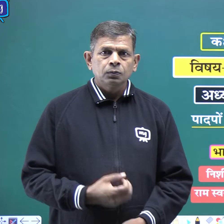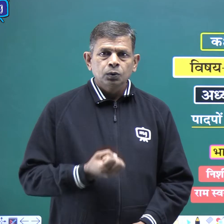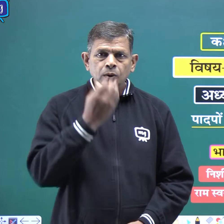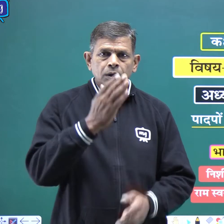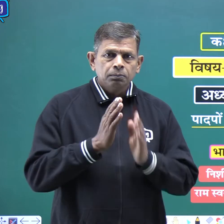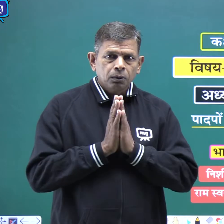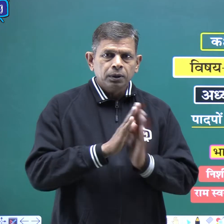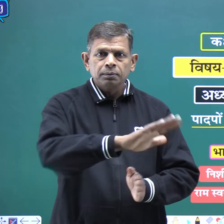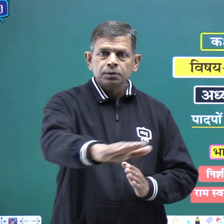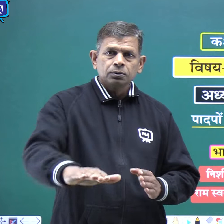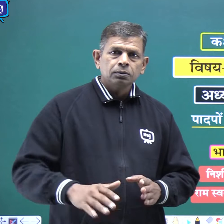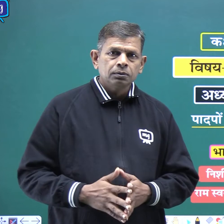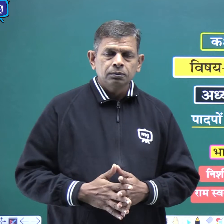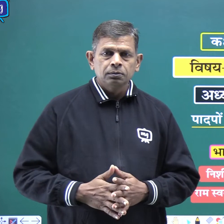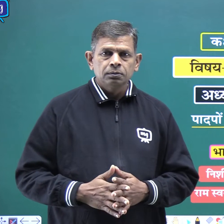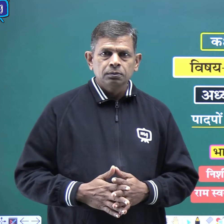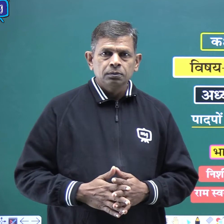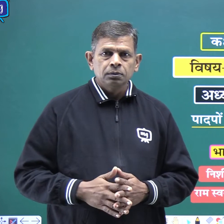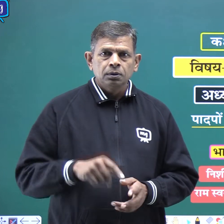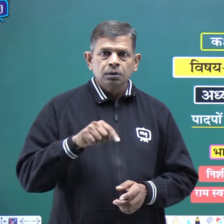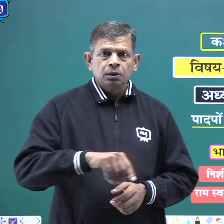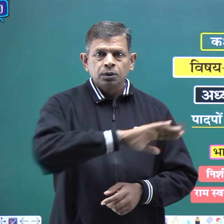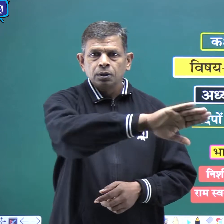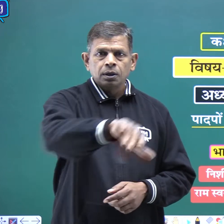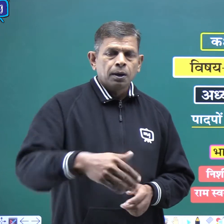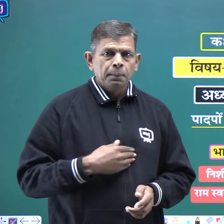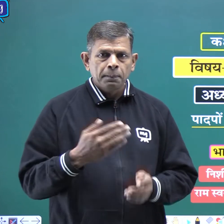गुड मॉर्निंग बच्चों। आज हम पढ़ेंगे